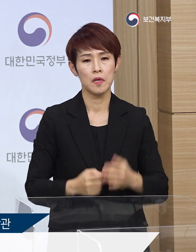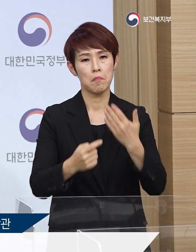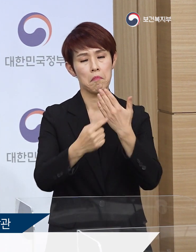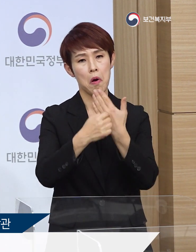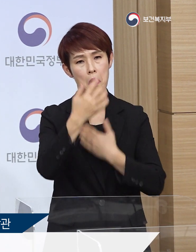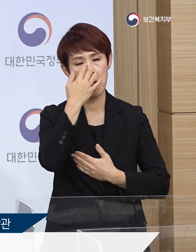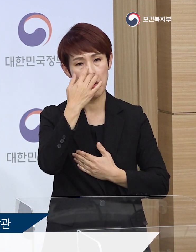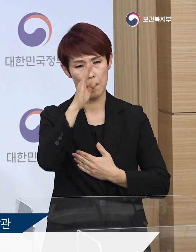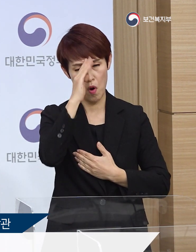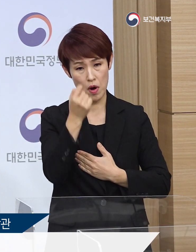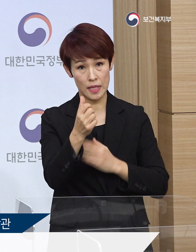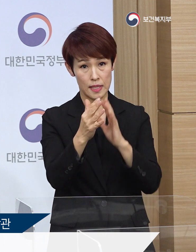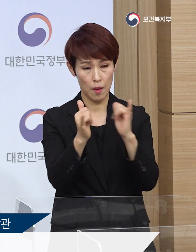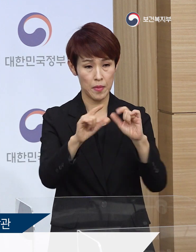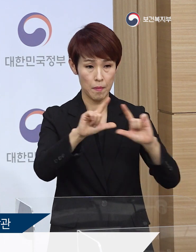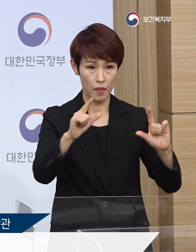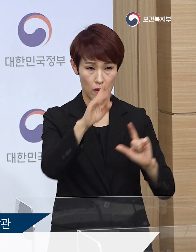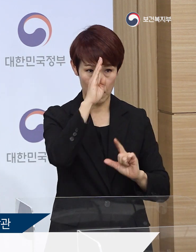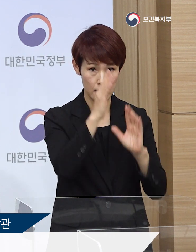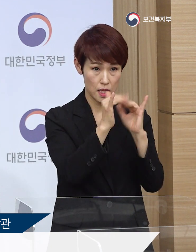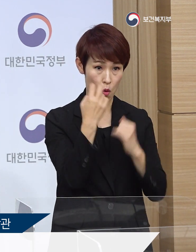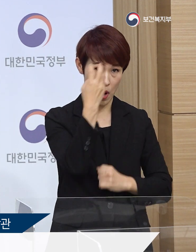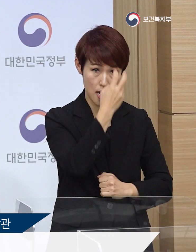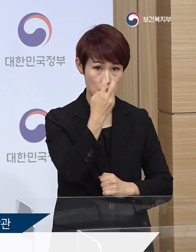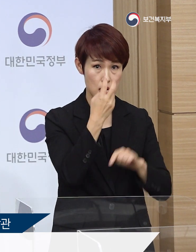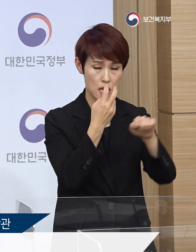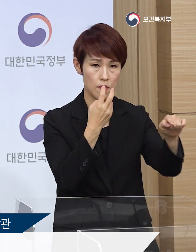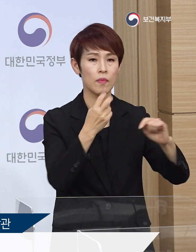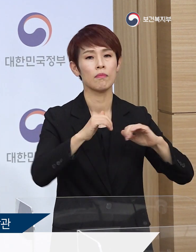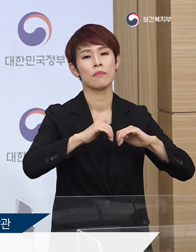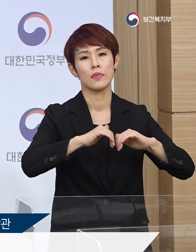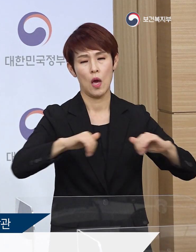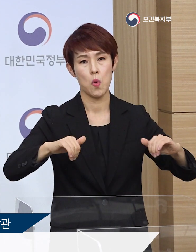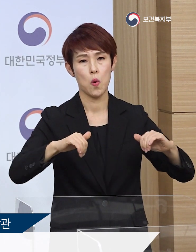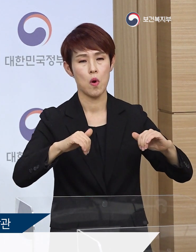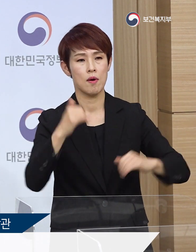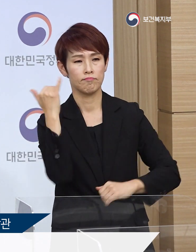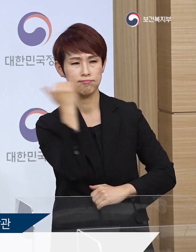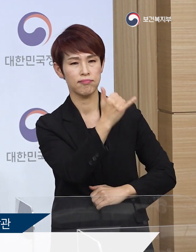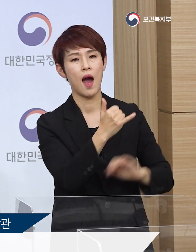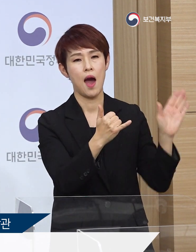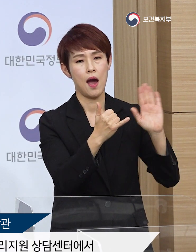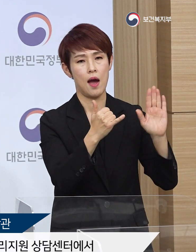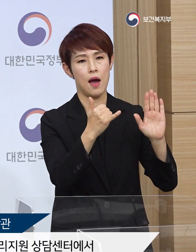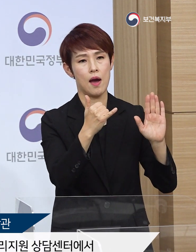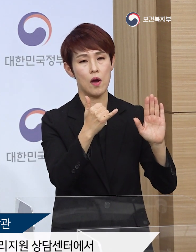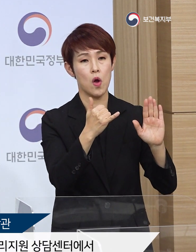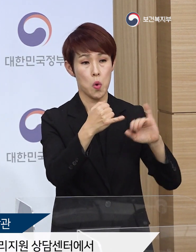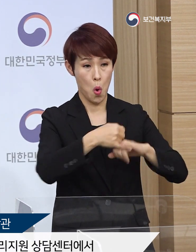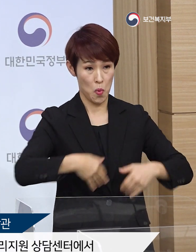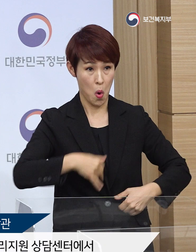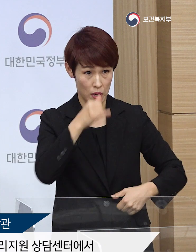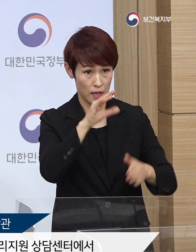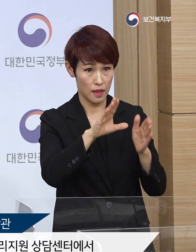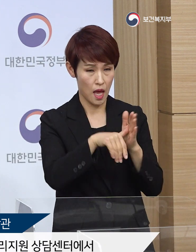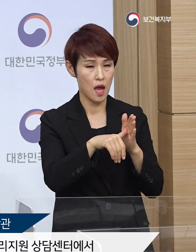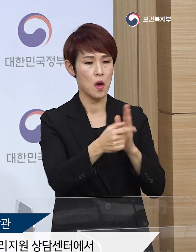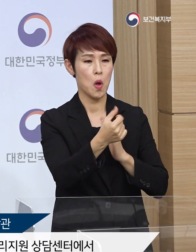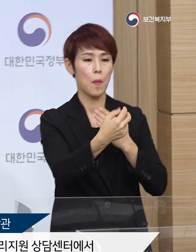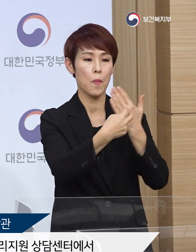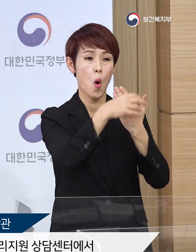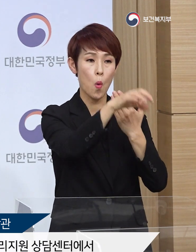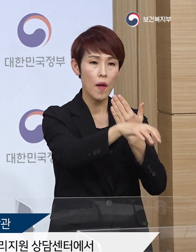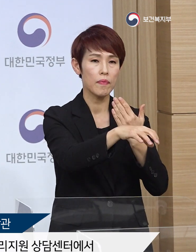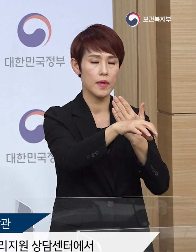무증상 경증 환자인 일반 환자 관리군은 별도의 유선 모니터링을 하지 않고 필요한 경우 동네